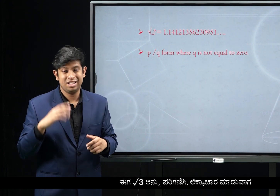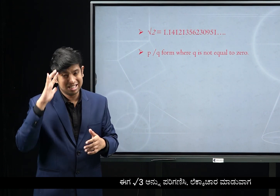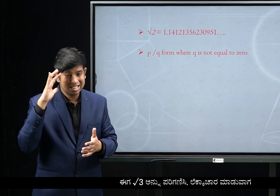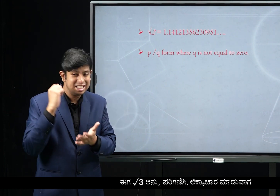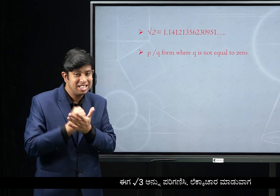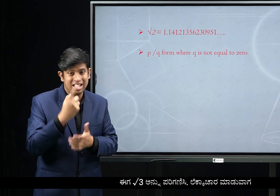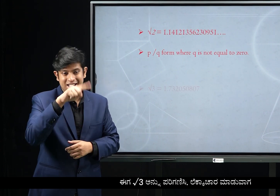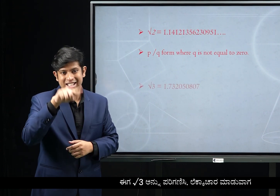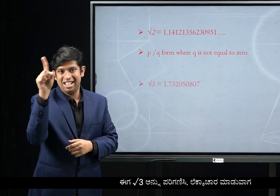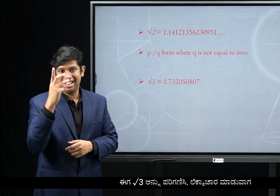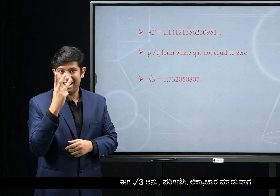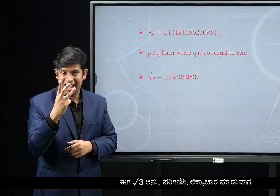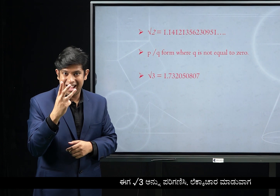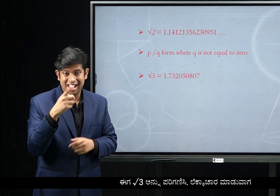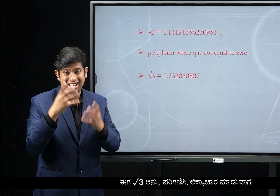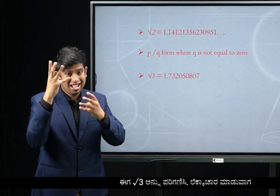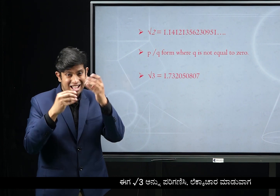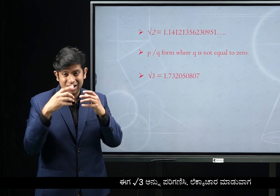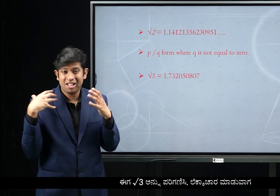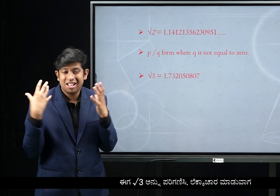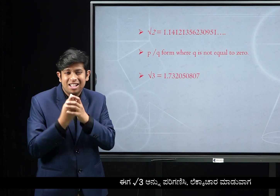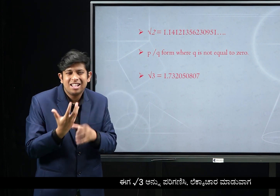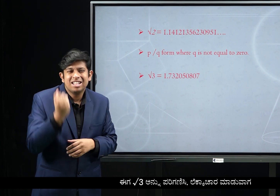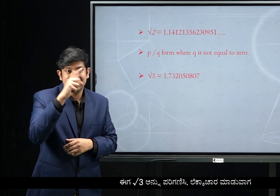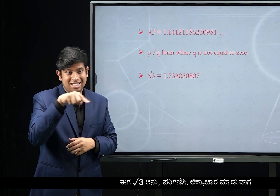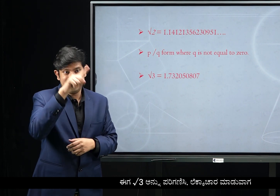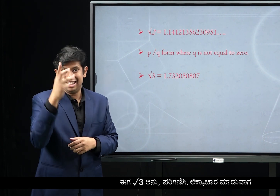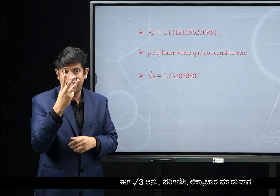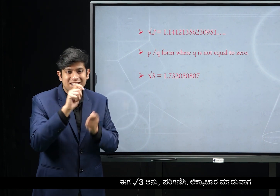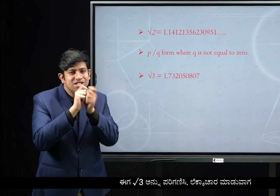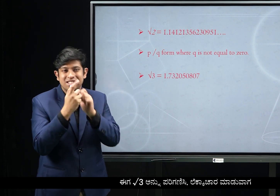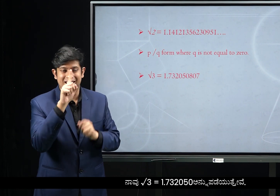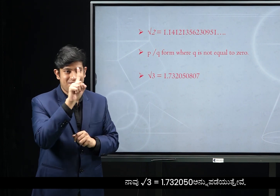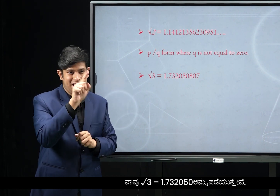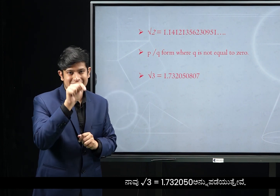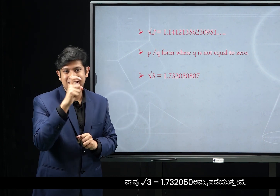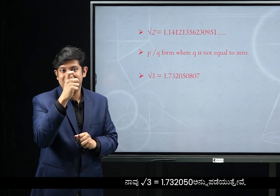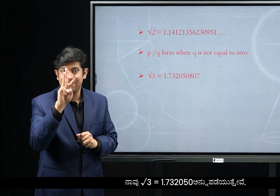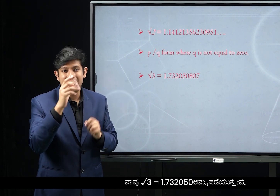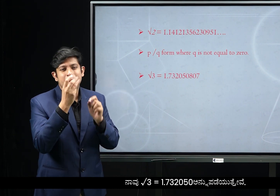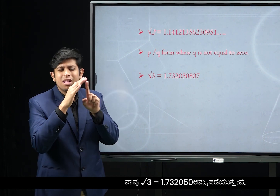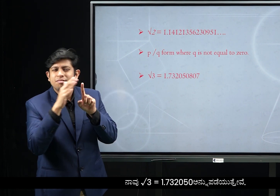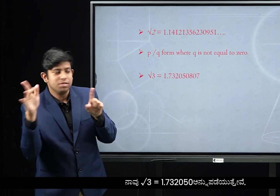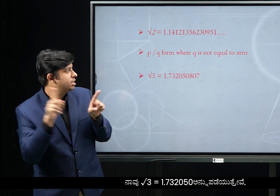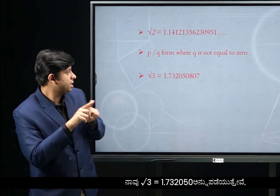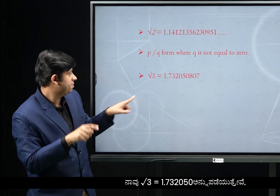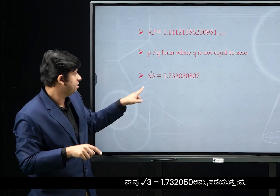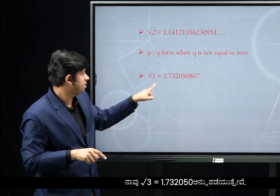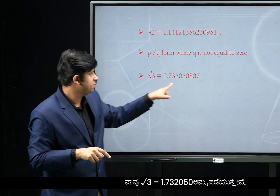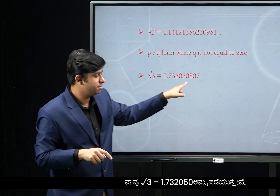ಈಗ ವರ್ಗಮೂಲ 3 ಪರಿಗಣಿಸಿ. ಲೆಕ್ಕಾಚಾರ ಮಾಡುವಾಗ ನಾವು ವರ್ಗಮೂಲ 3 ಈಕ್ವಲ್ಸ್